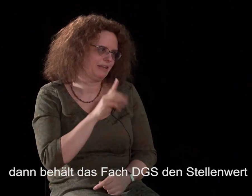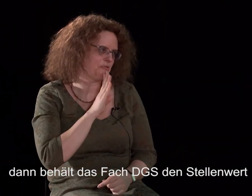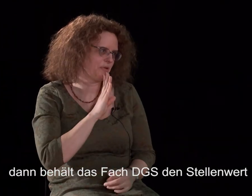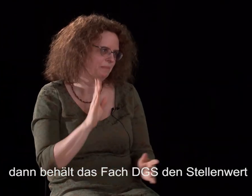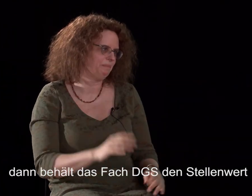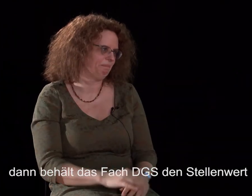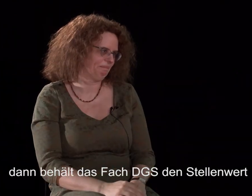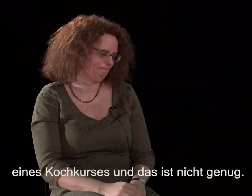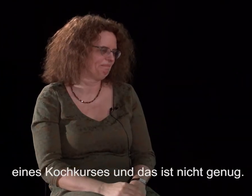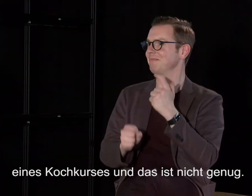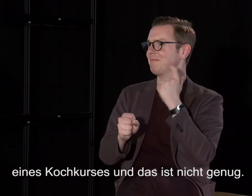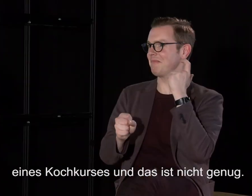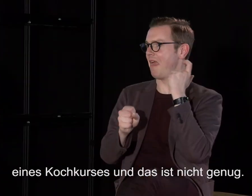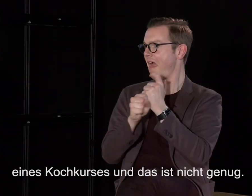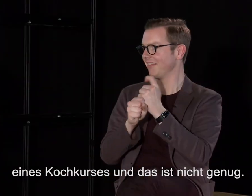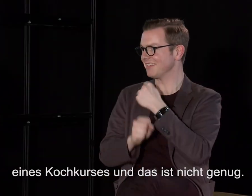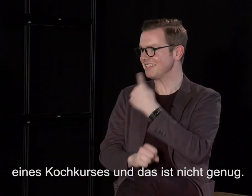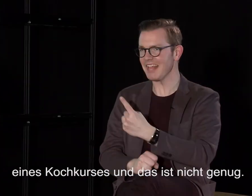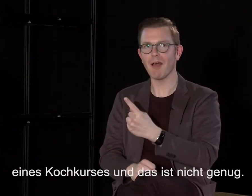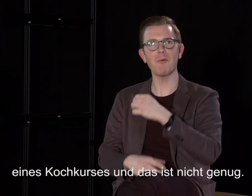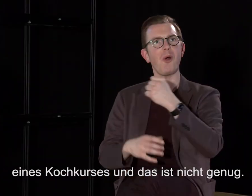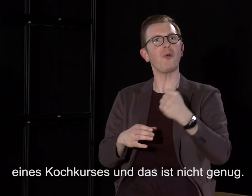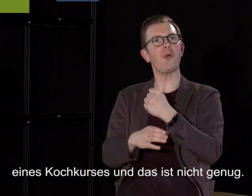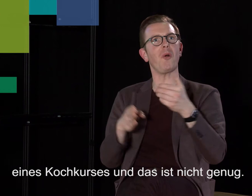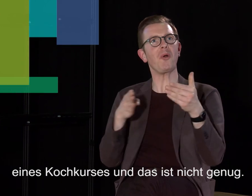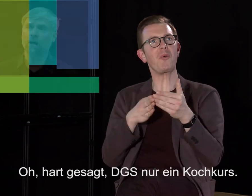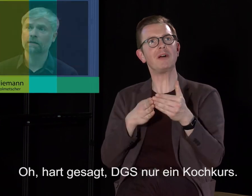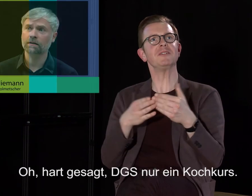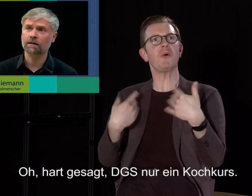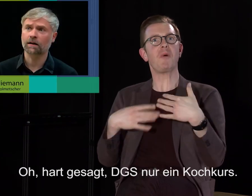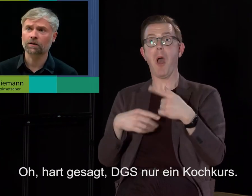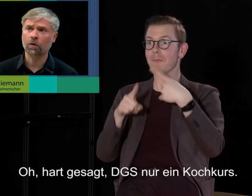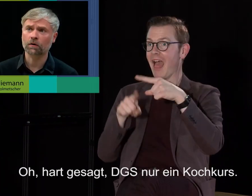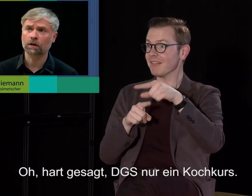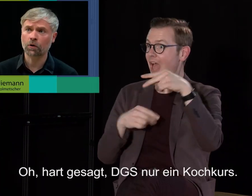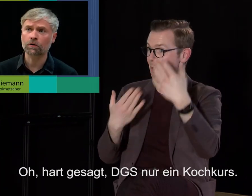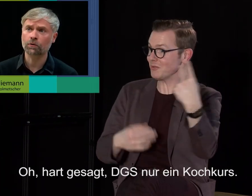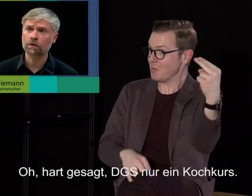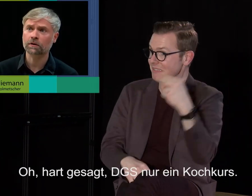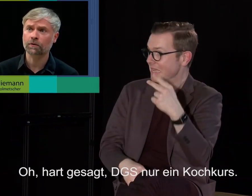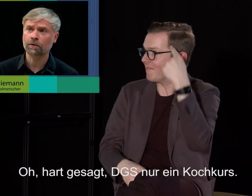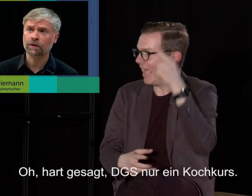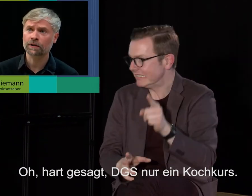quasi wie ein Kochkurs. Und das ist nicht genug. Oh, hart gesagt. Kochkurs und